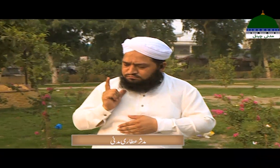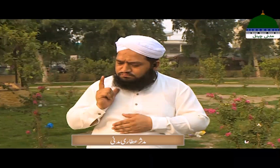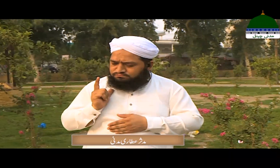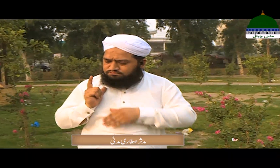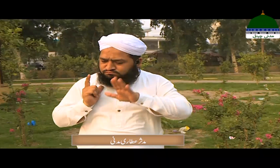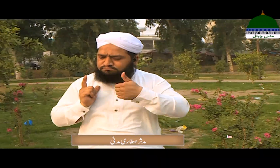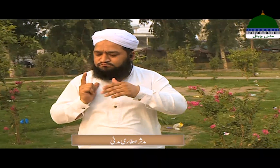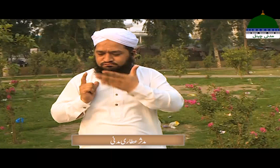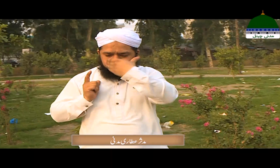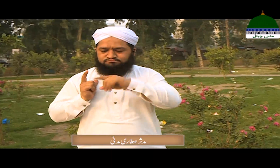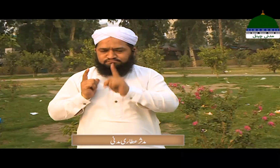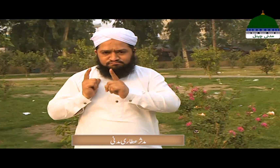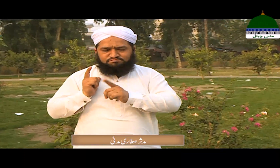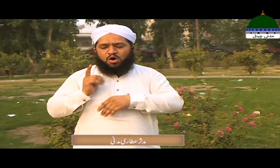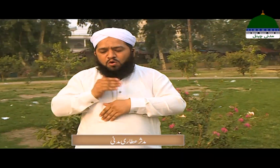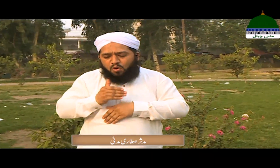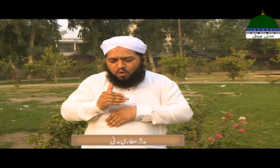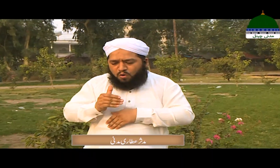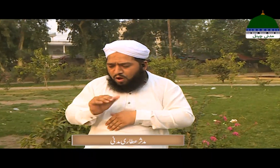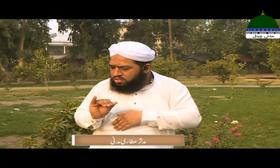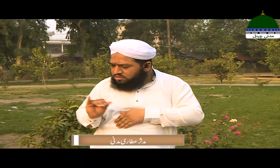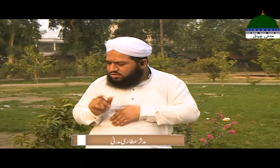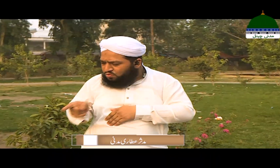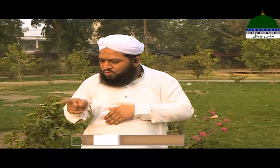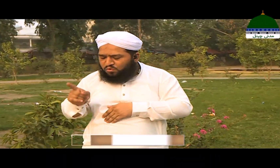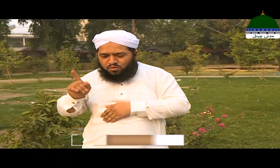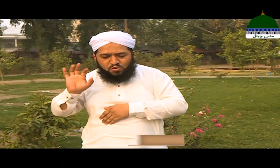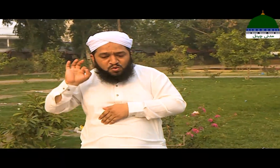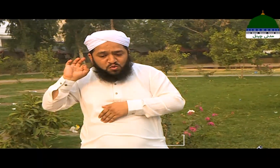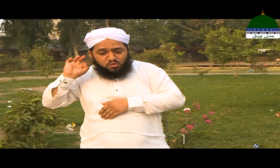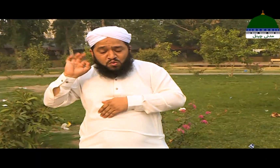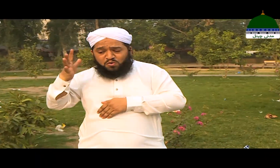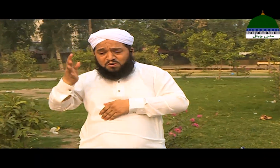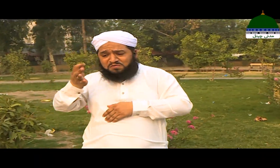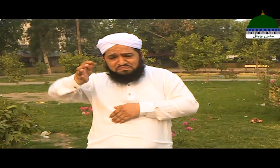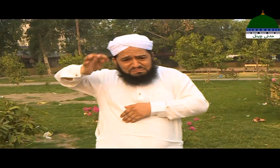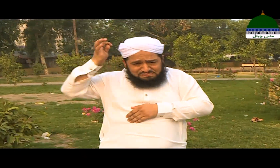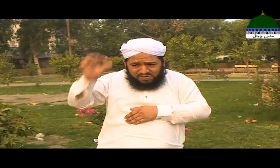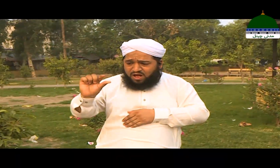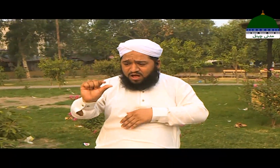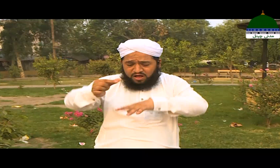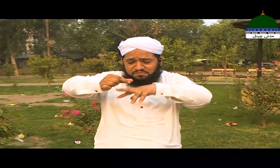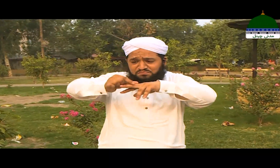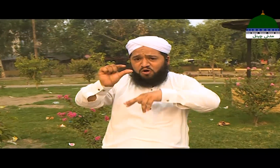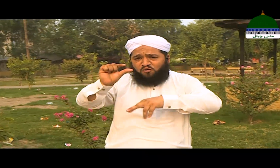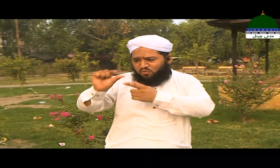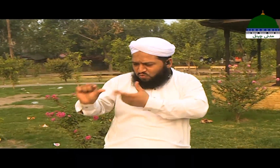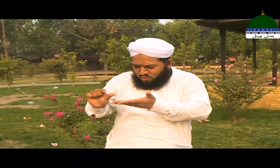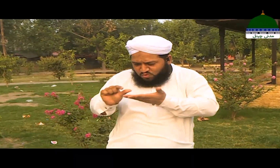بیٹھ گیا۔ اچانک سانپ کے بل کے قریب اسے ایک نایاب موتی نظر آیا جس کا وزن 1 مسقال تھا۔